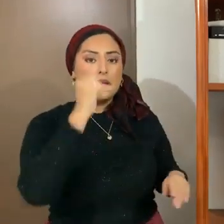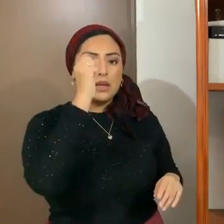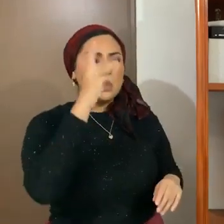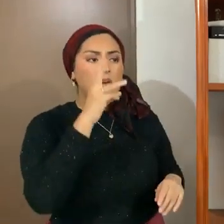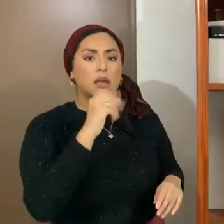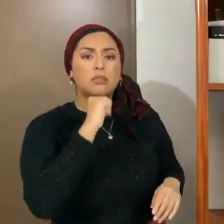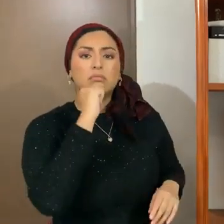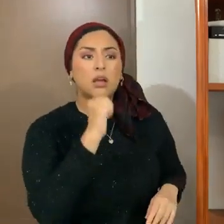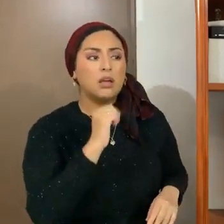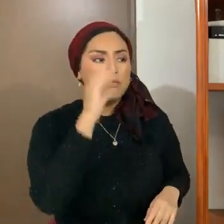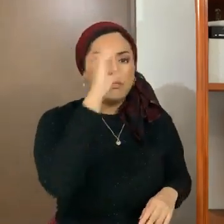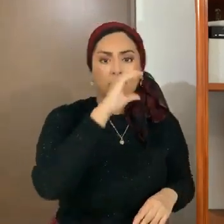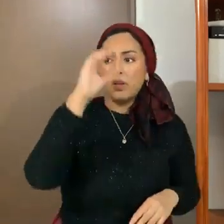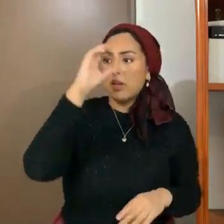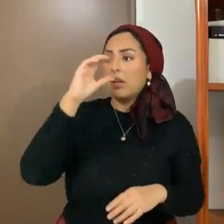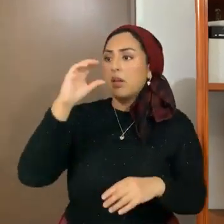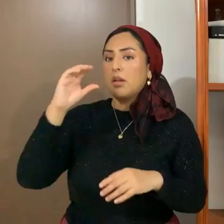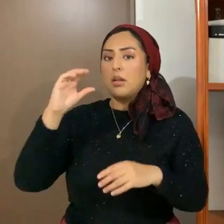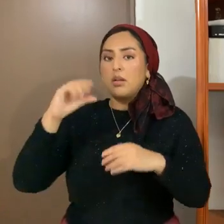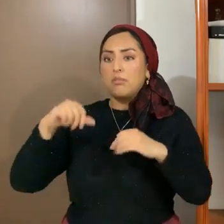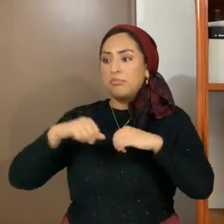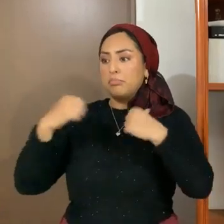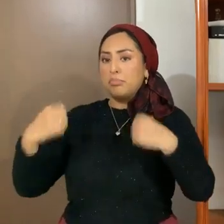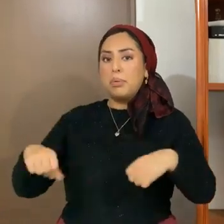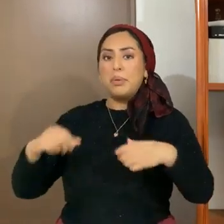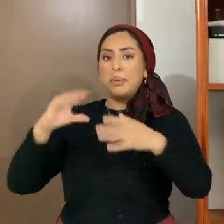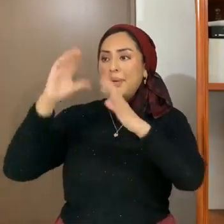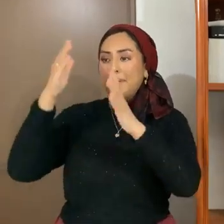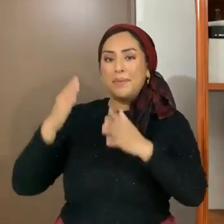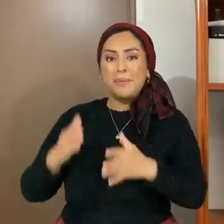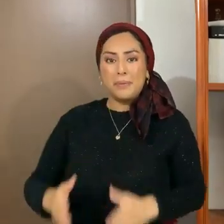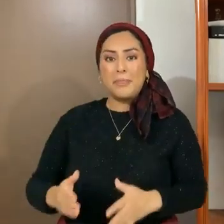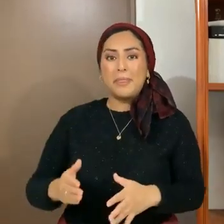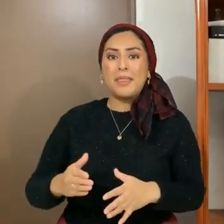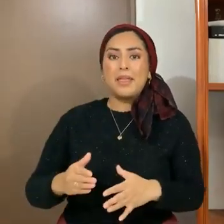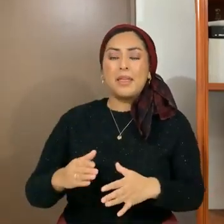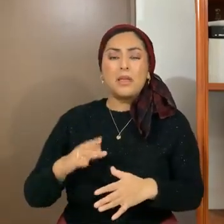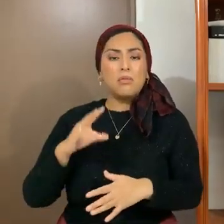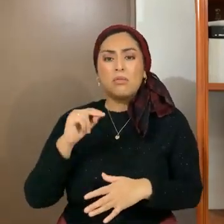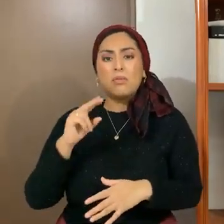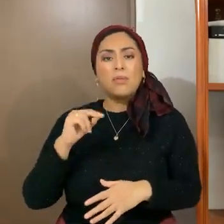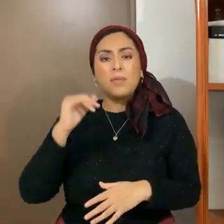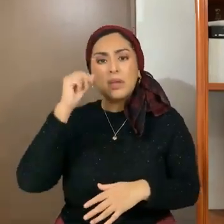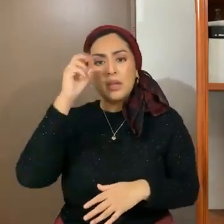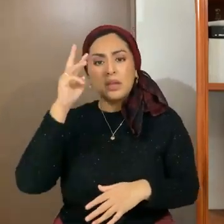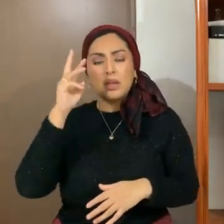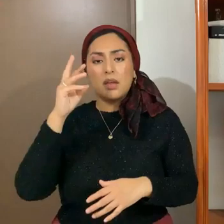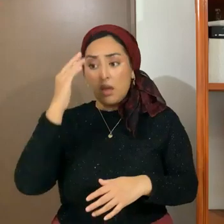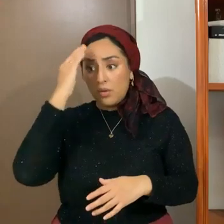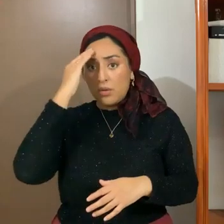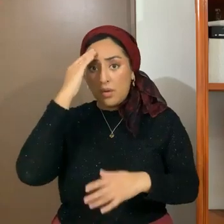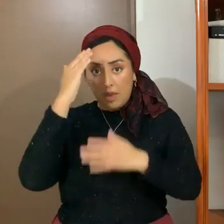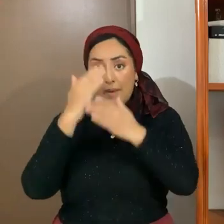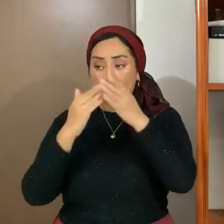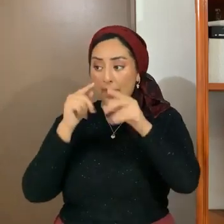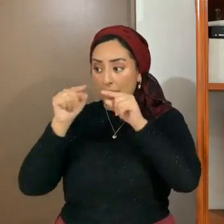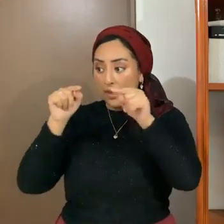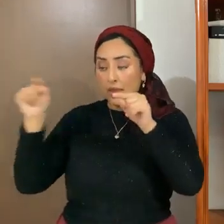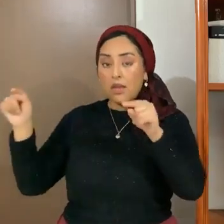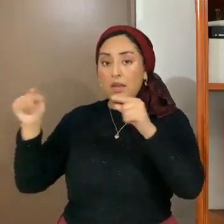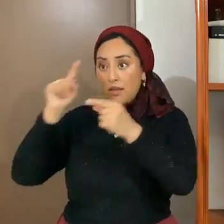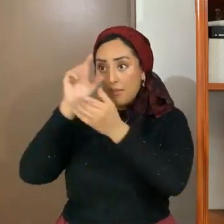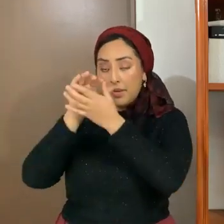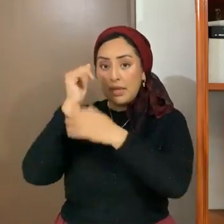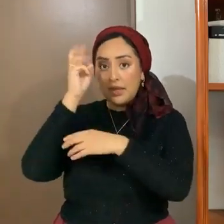no buscó a un escriba, no buscó a un anciano, a un miembro del Sanedrín, ¿no? Y aunque sabemos que también hubo miembros del Sanedrín